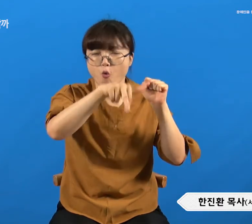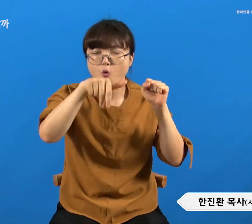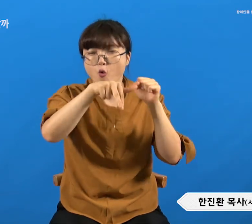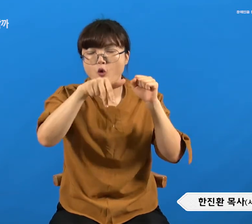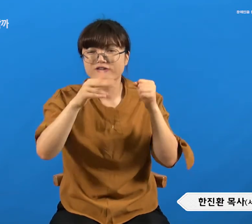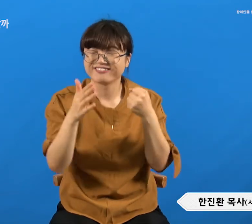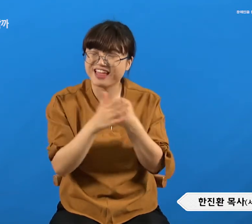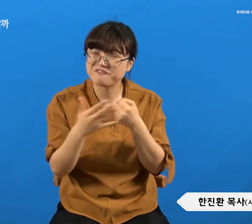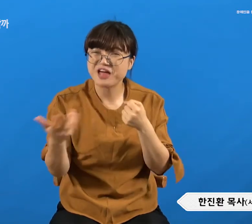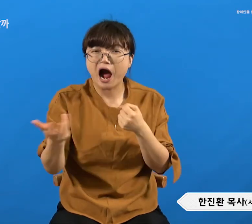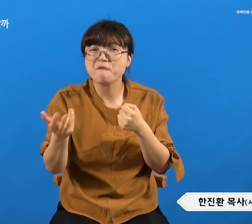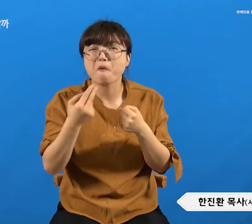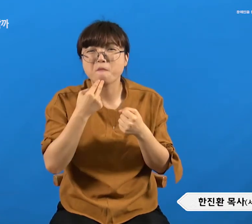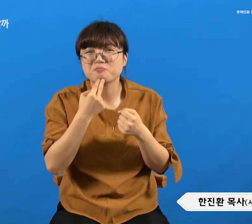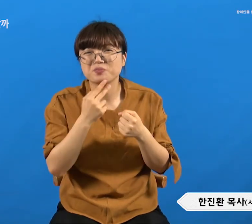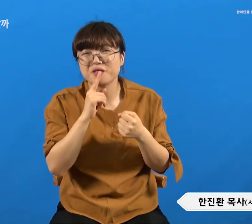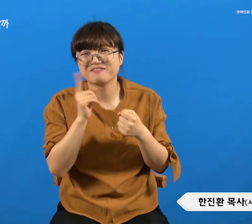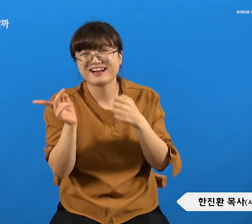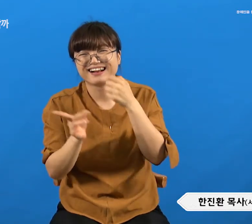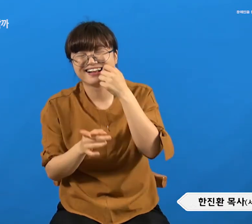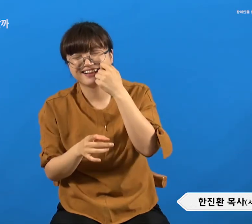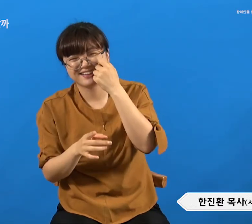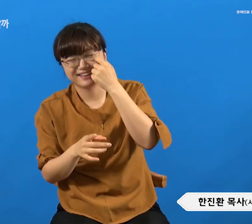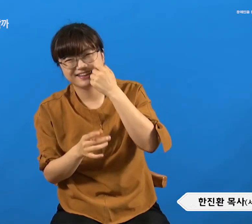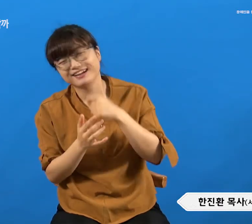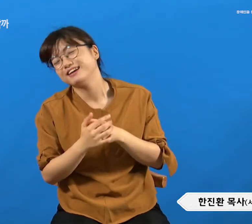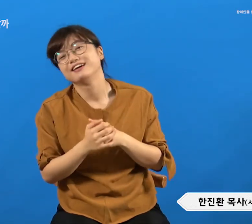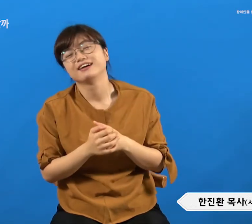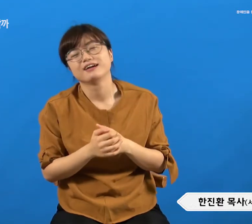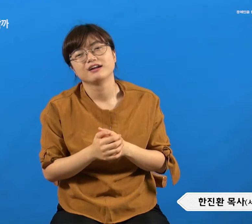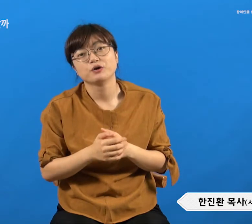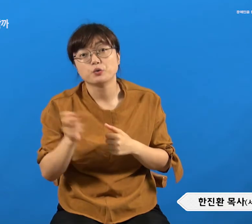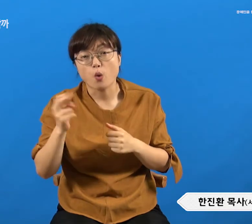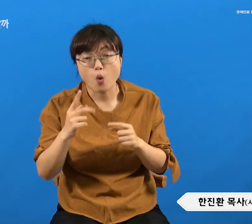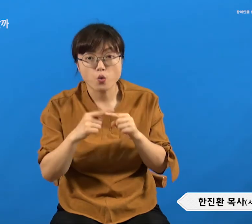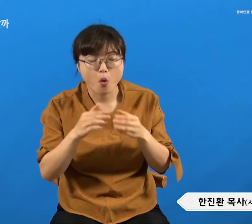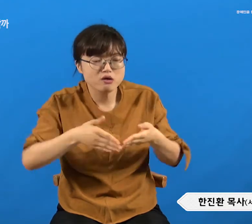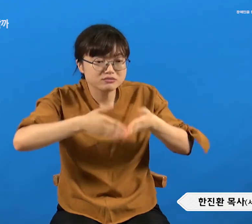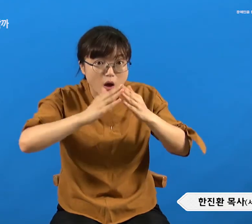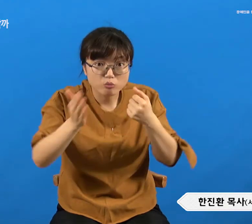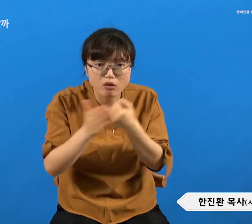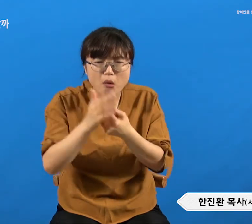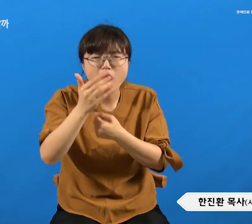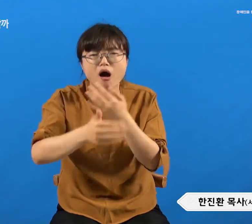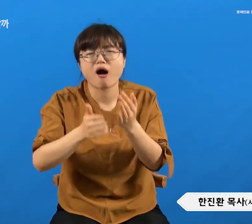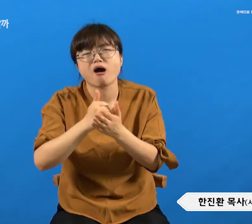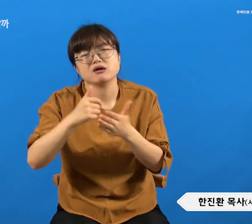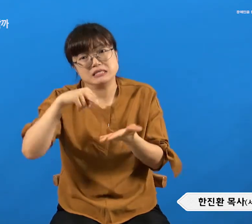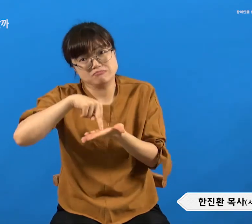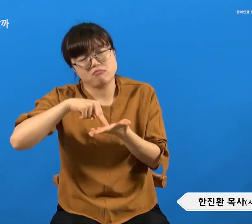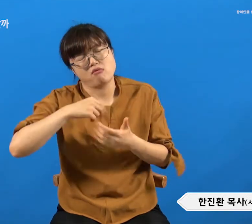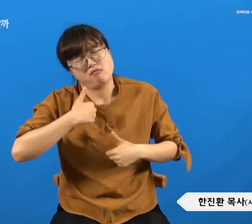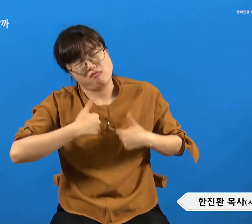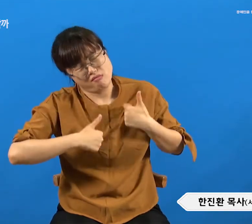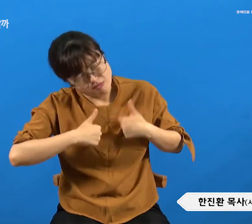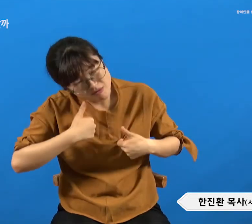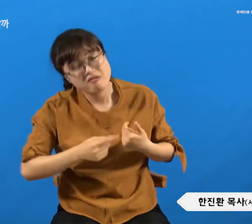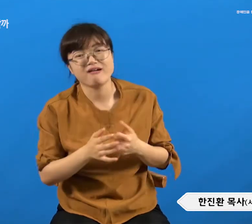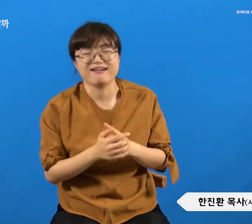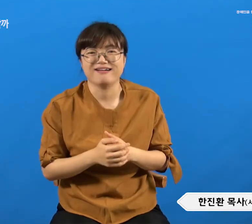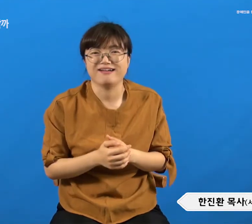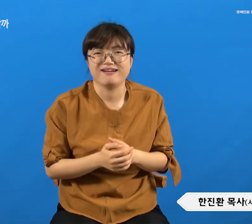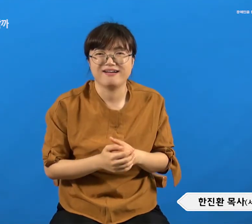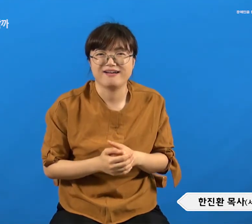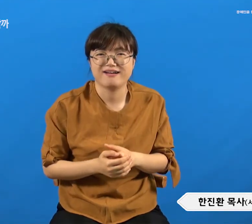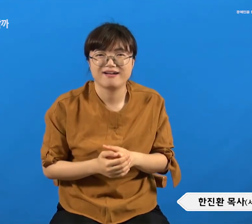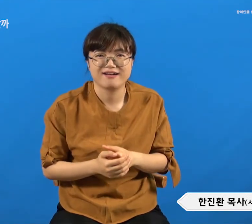그래서 그런지 한 군데도 아픈 데도 없고 또 교회를 개척하니까 하나님 얼마나 기뻐하십니까? 그러니까